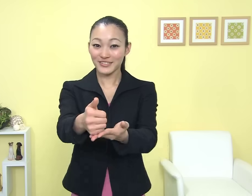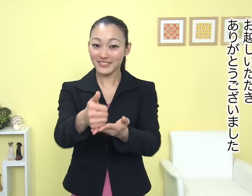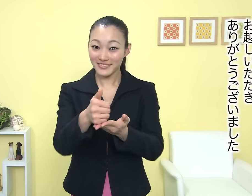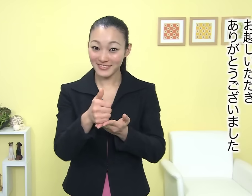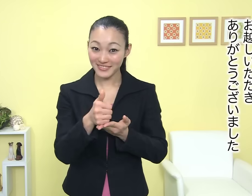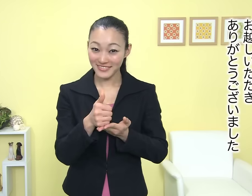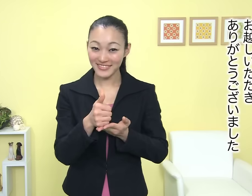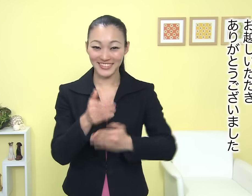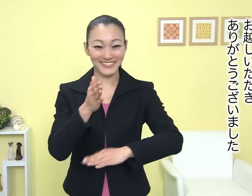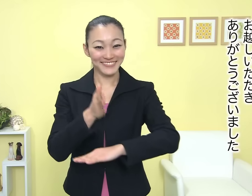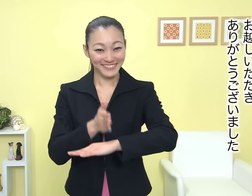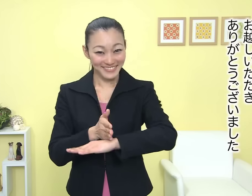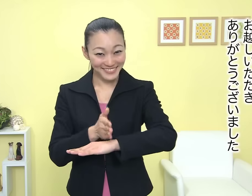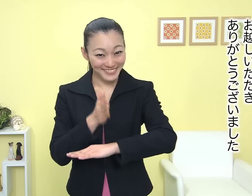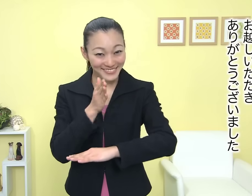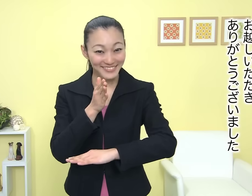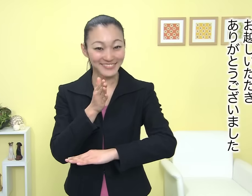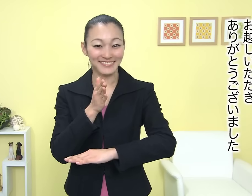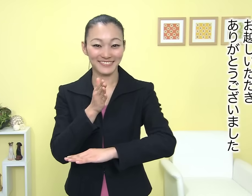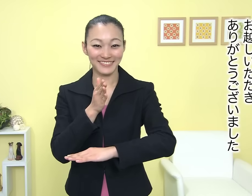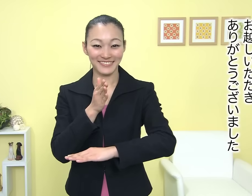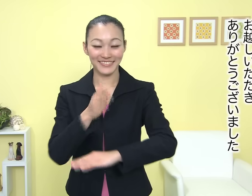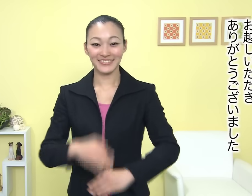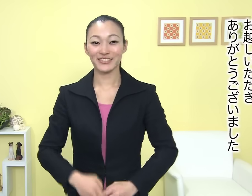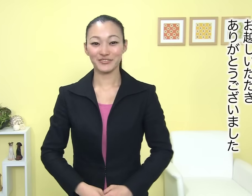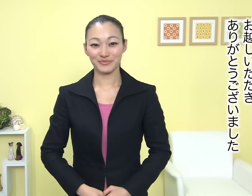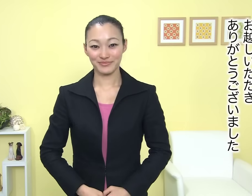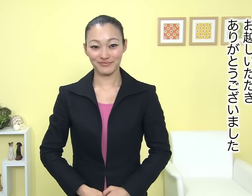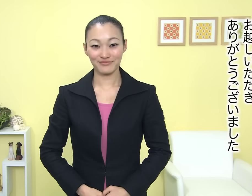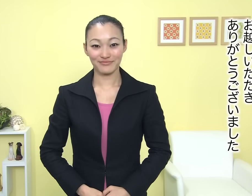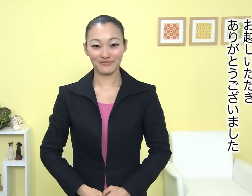お越しいただきありがとうございました。